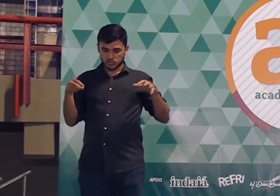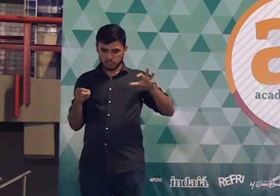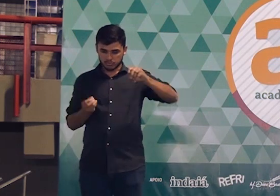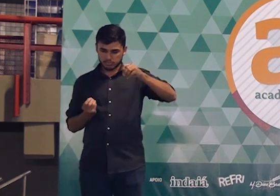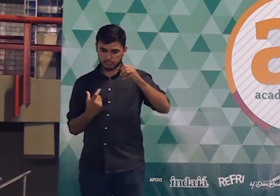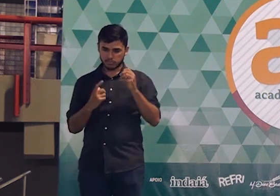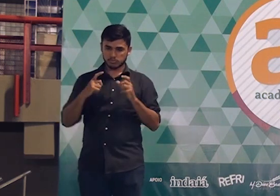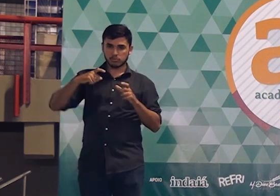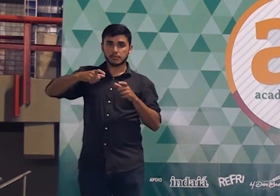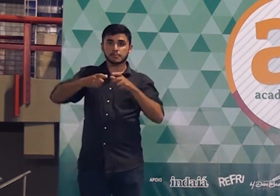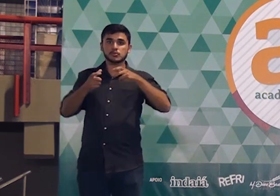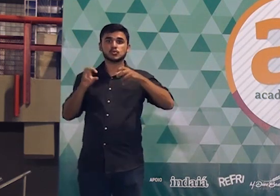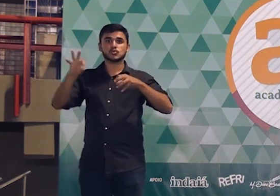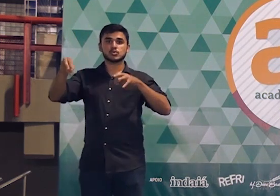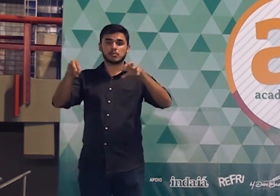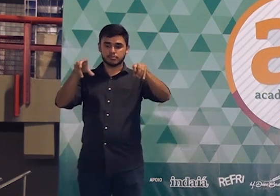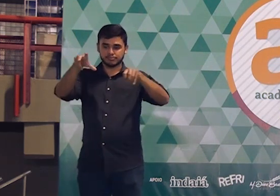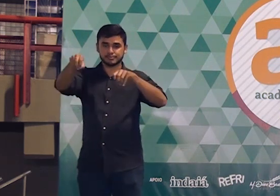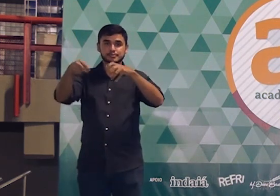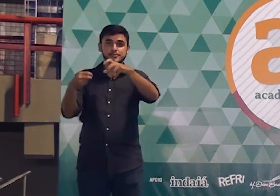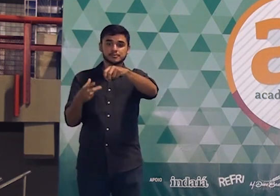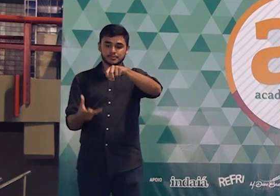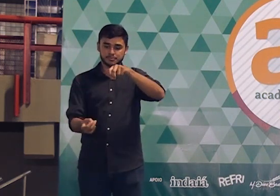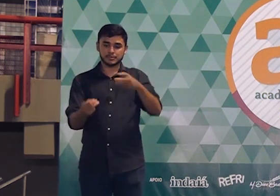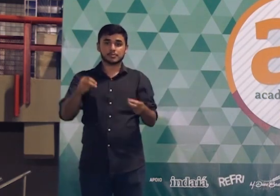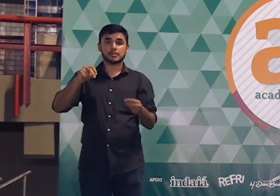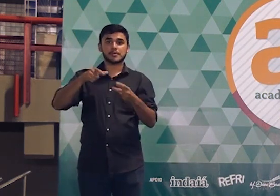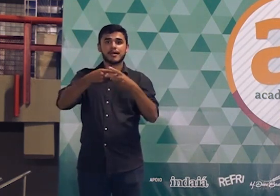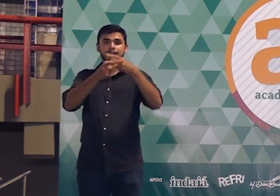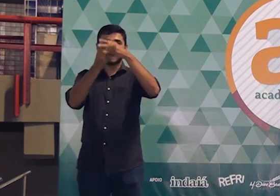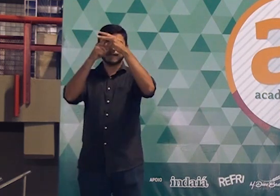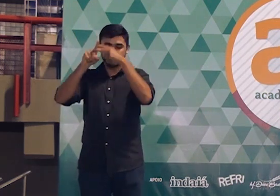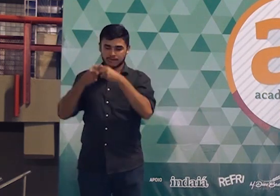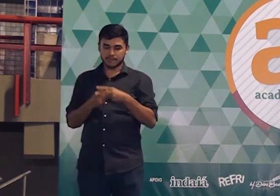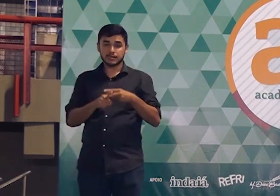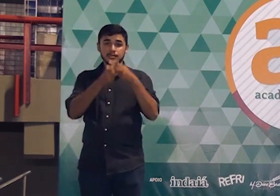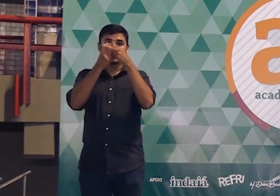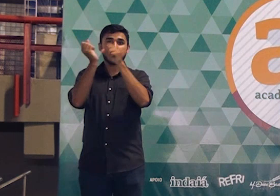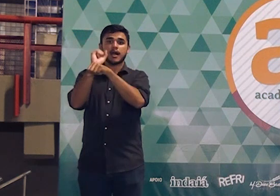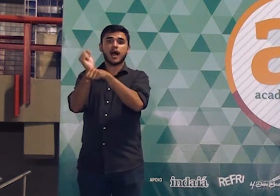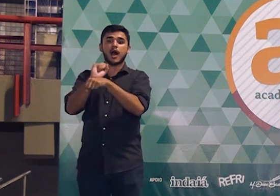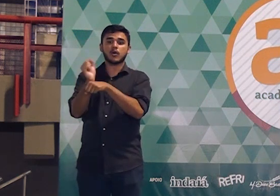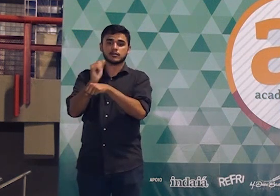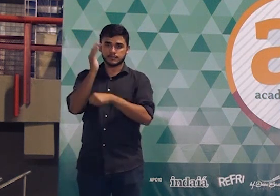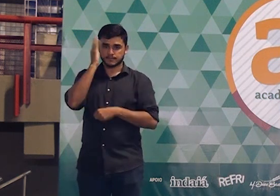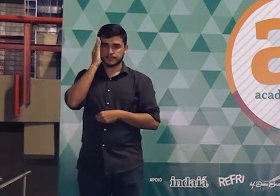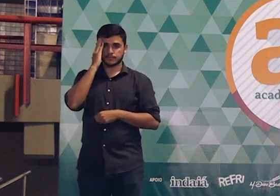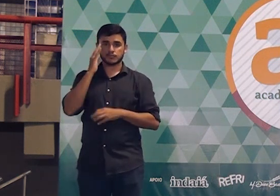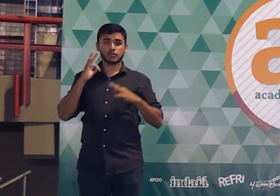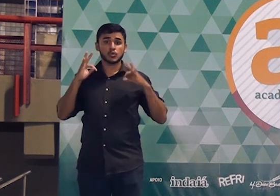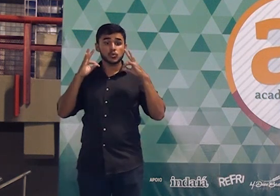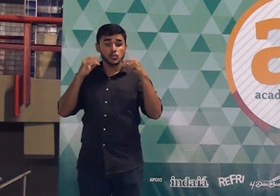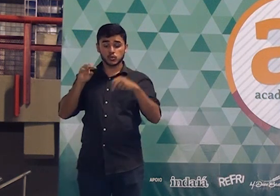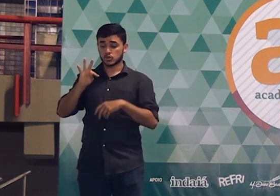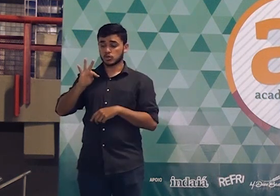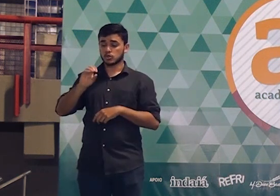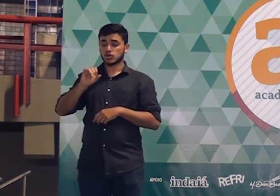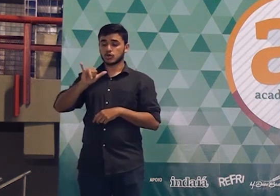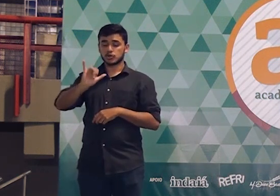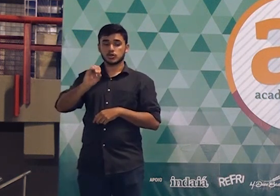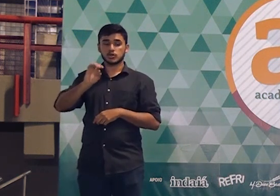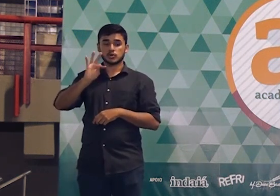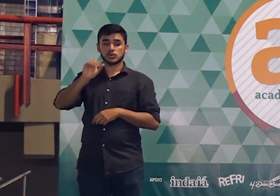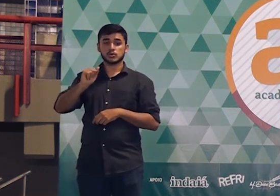outros moldes. O Toyota, ele fez o seguinte, ele conseguiu tirar a mudança de uma prensa,